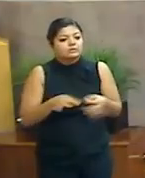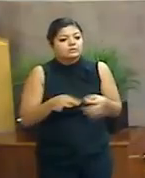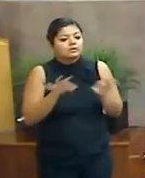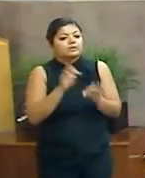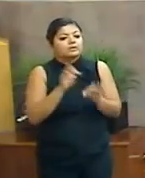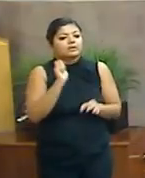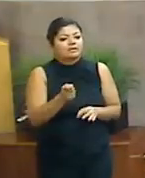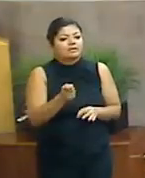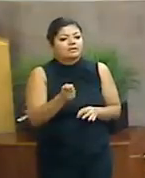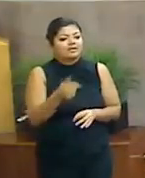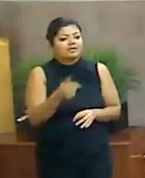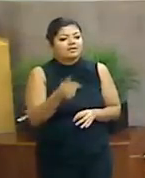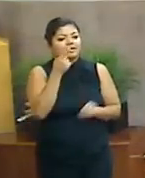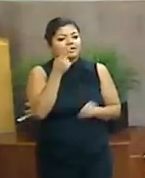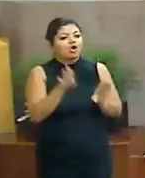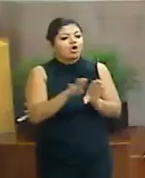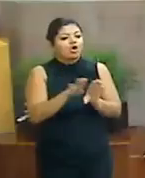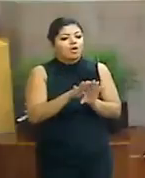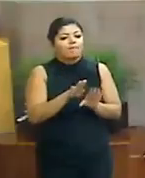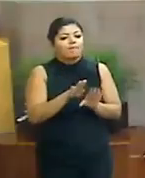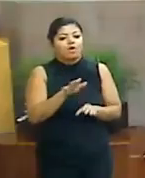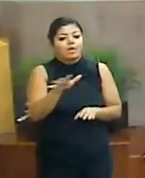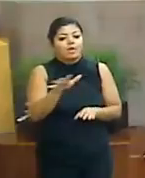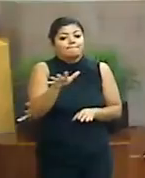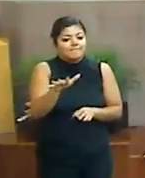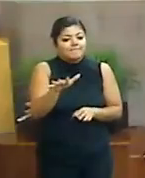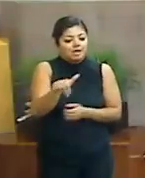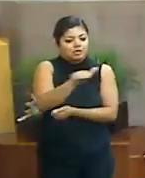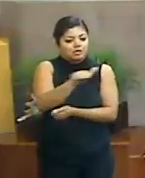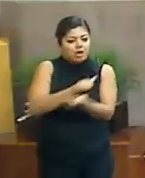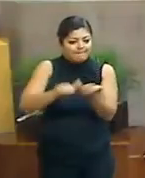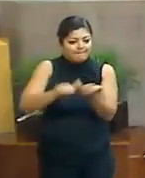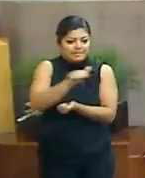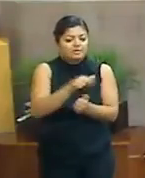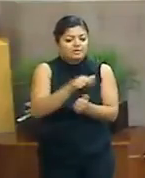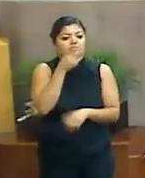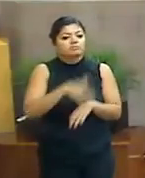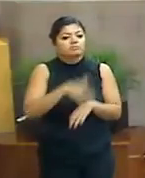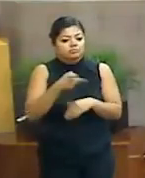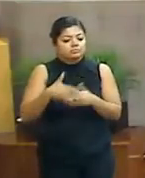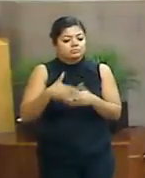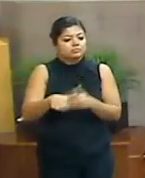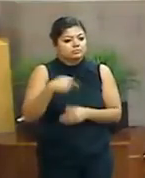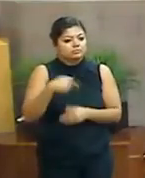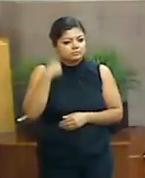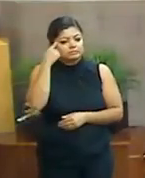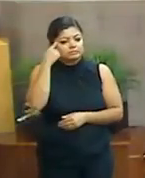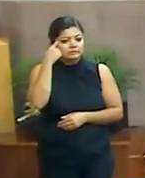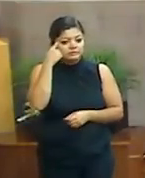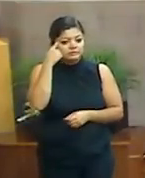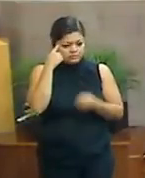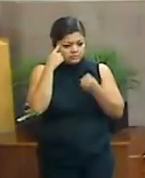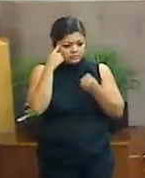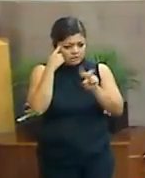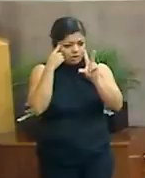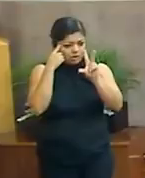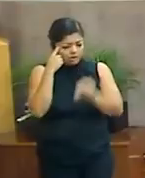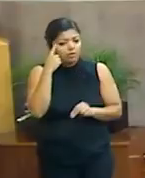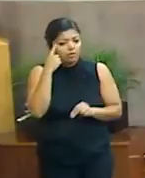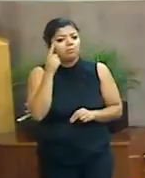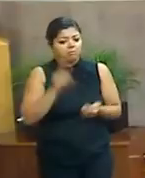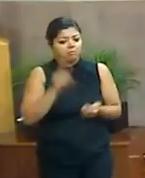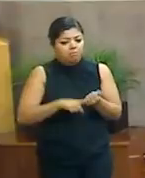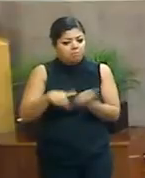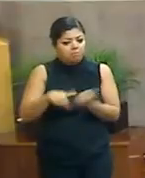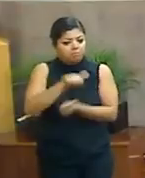posibilidad técnica de la administración del impacto ambiental que surja la pregunta es válido que una autorización de impacto ambiental